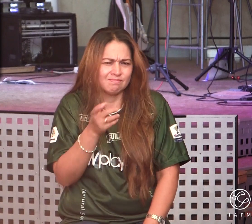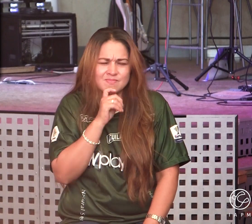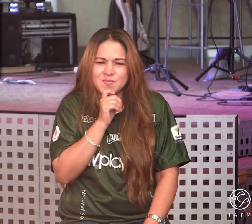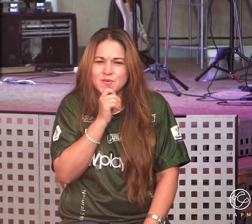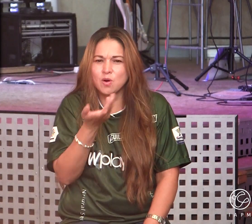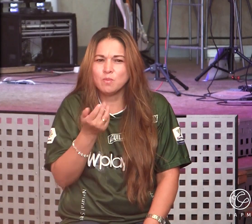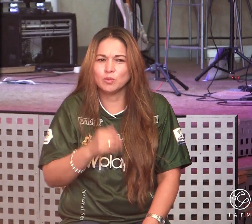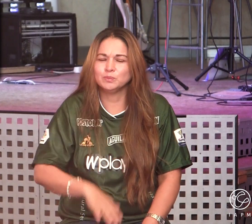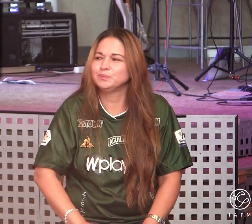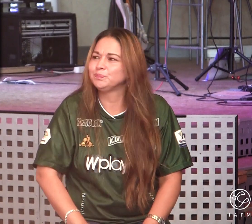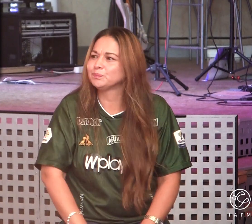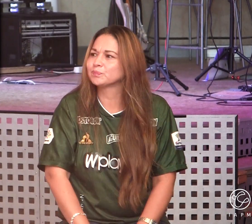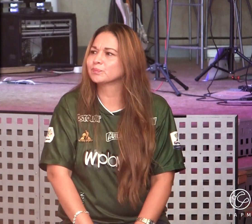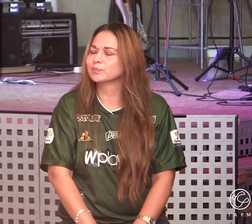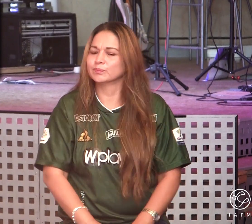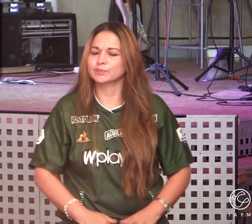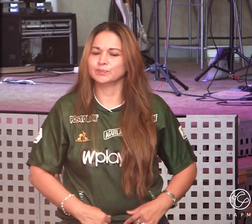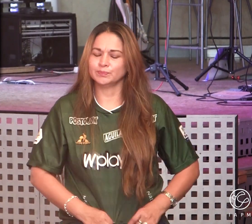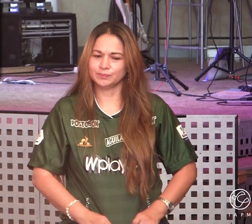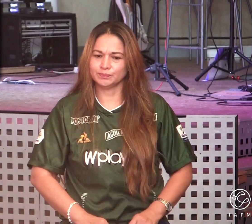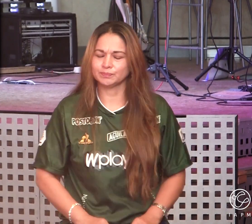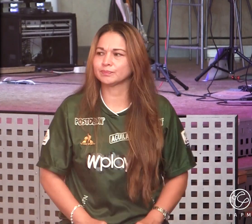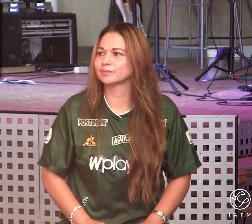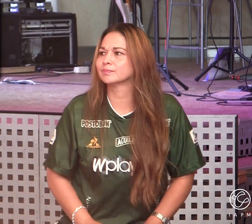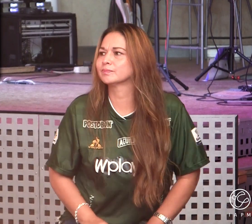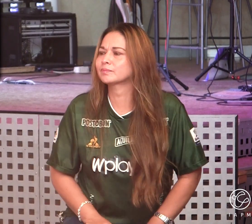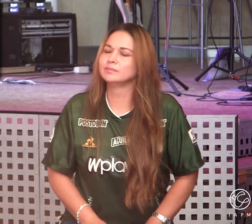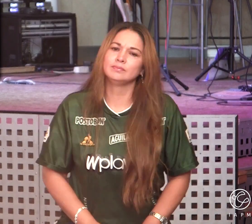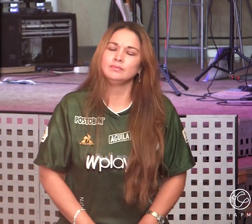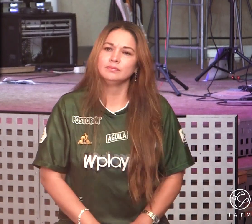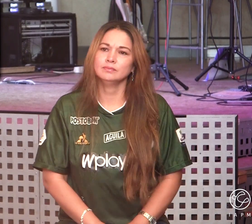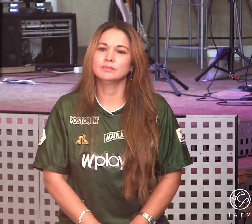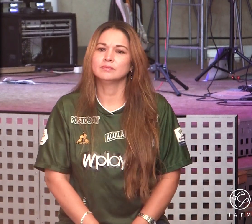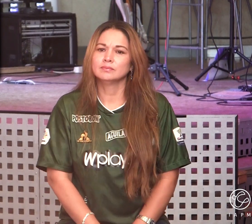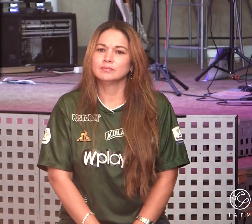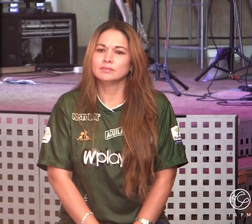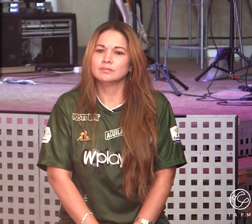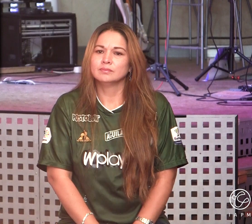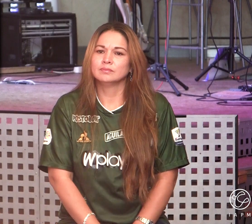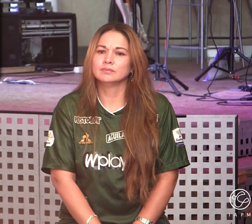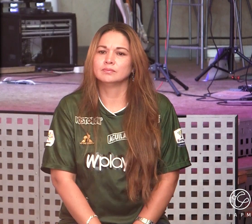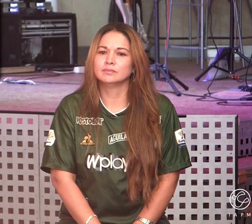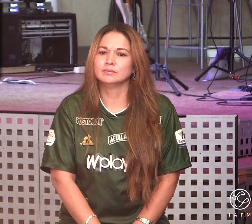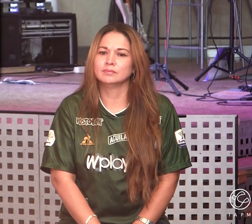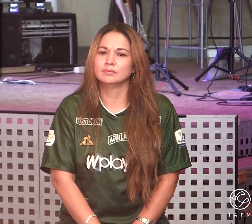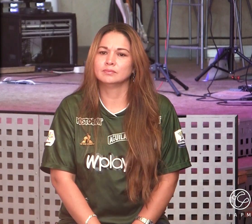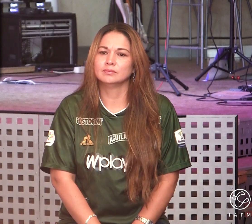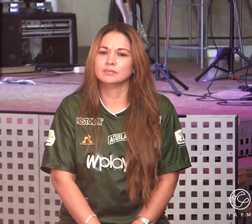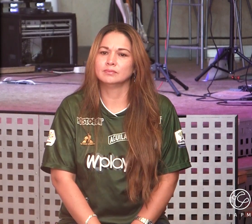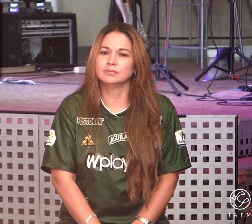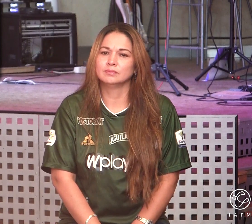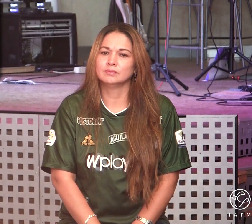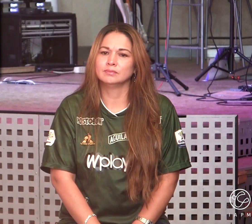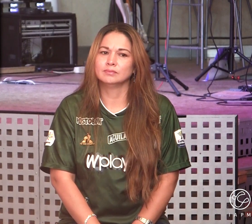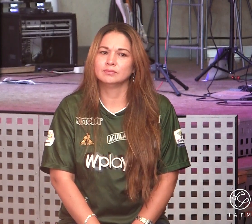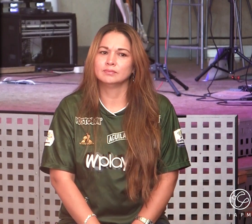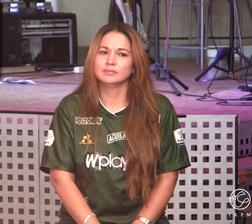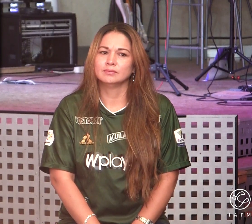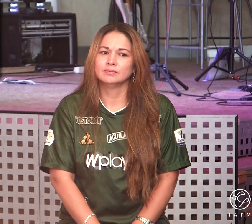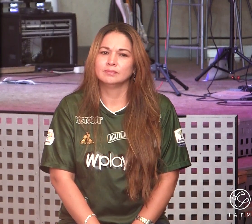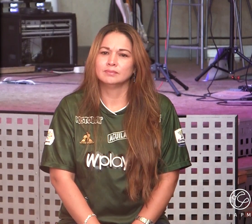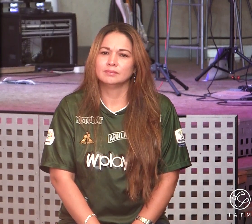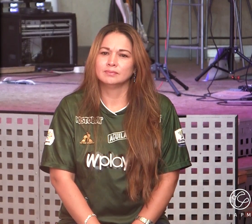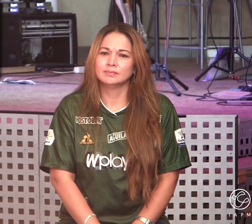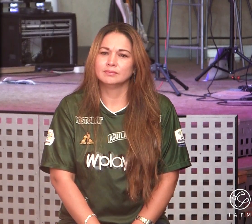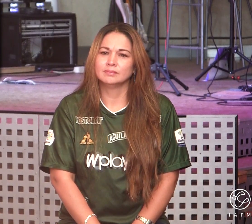yo sé que es la más sentida, pero me atrevo a decirte que la menos seria de todas las manifestaciones de lo que la muerte es.